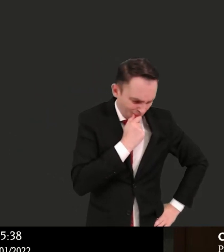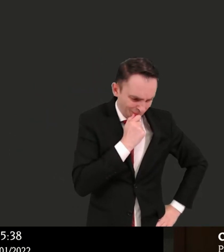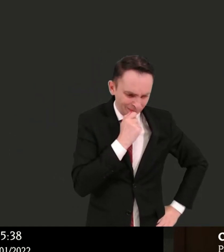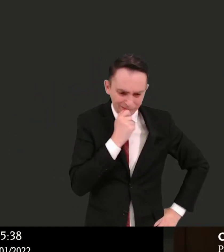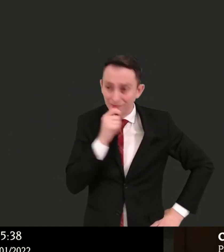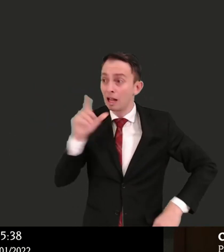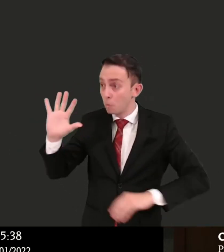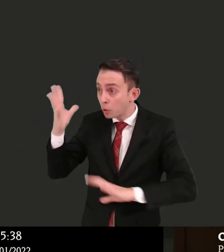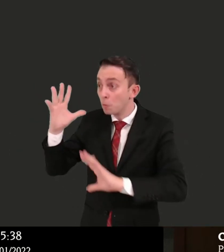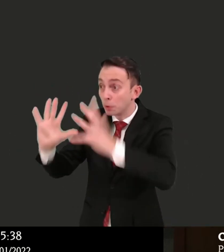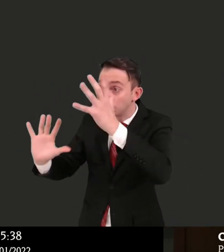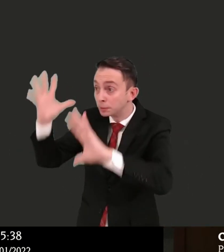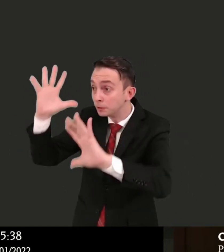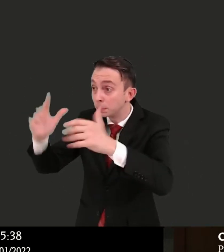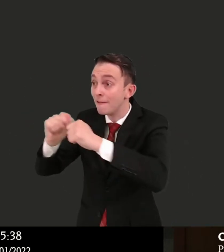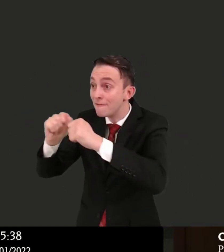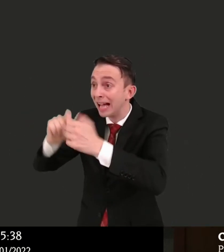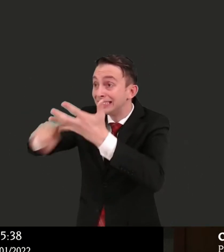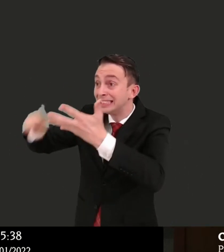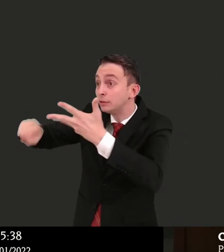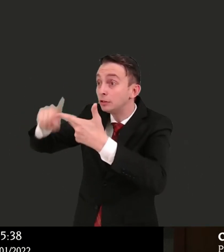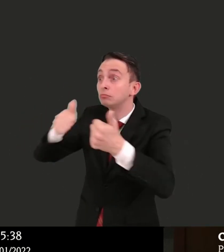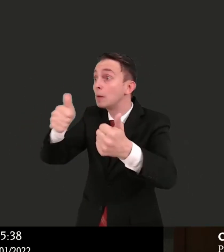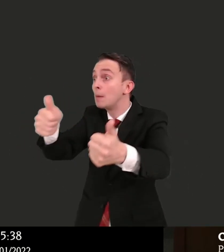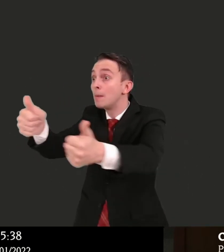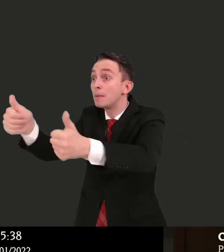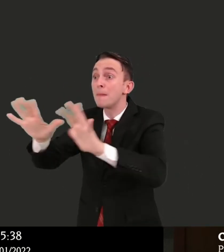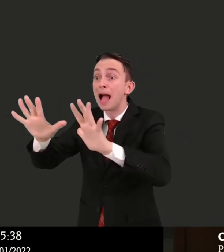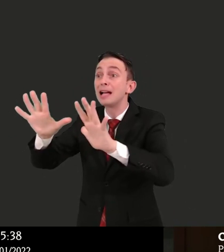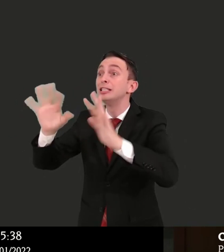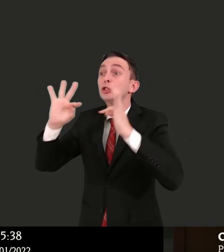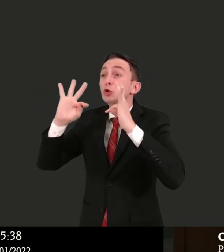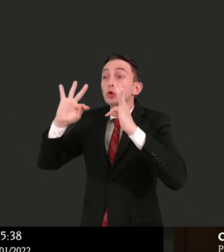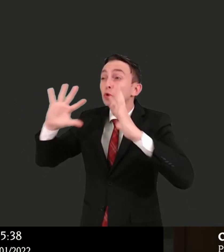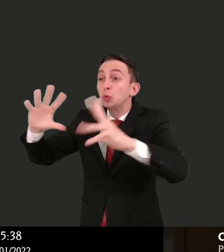tudo não passa de uma grande ilusão. É tudo vaidade.